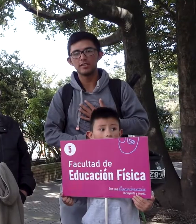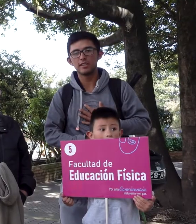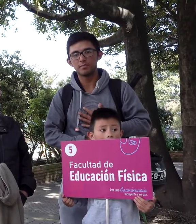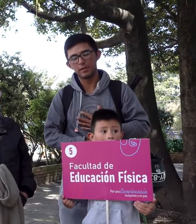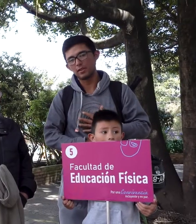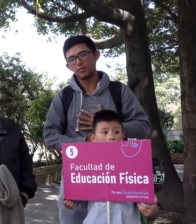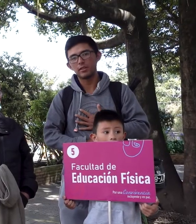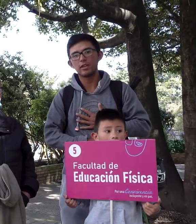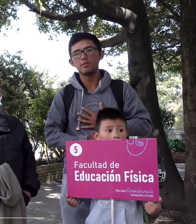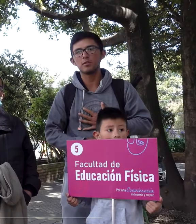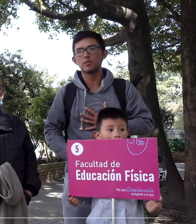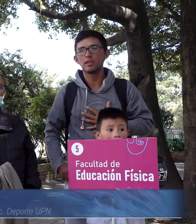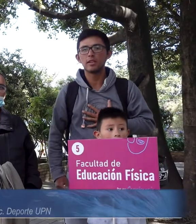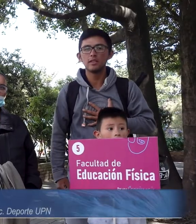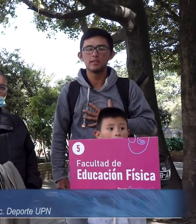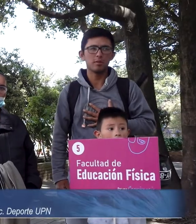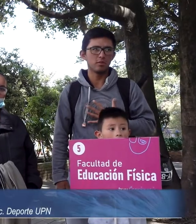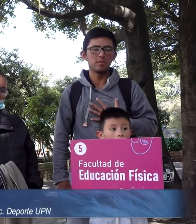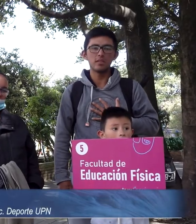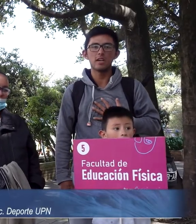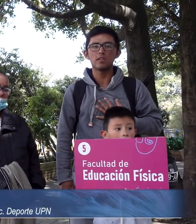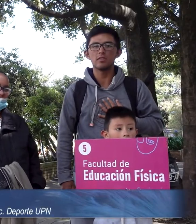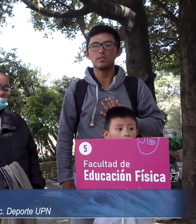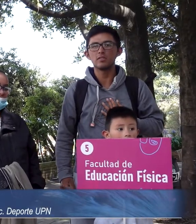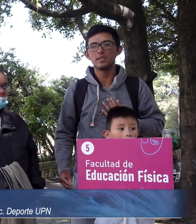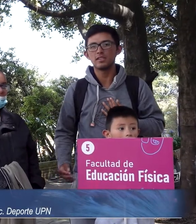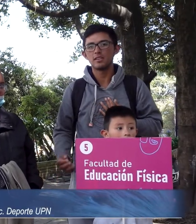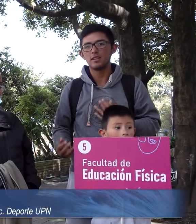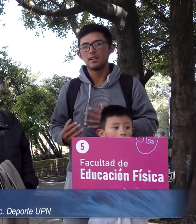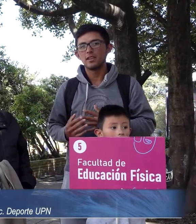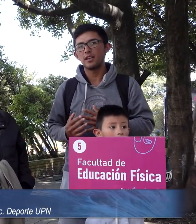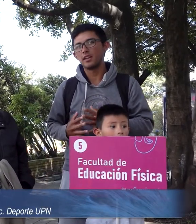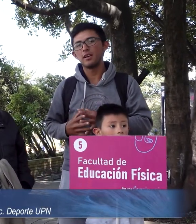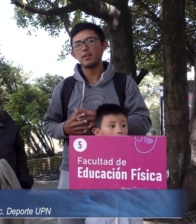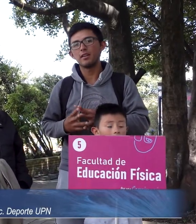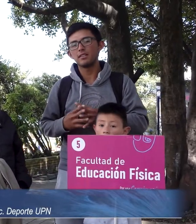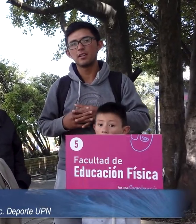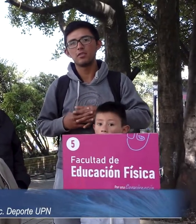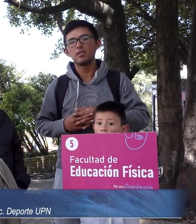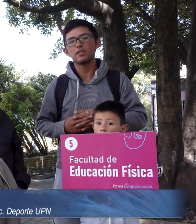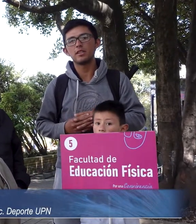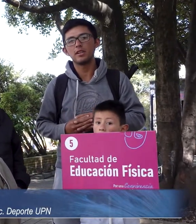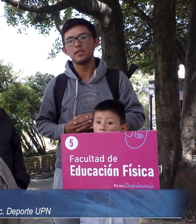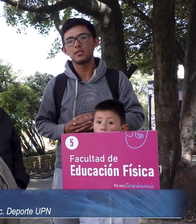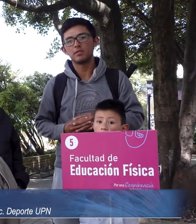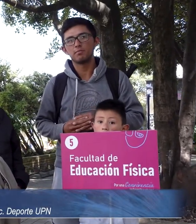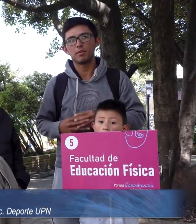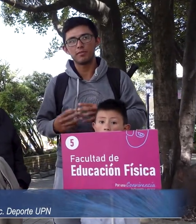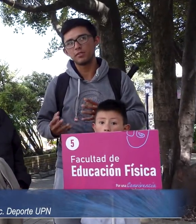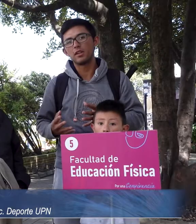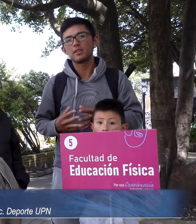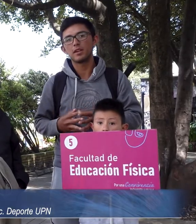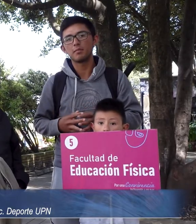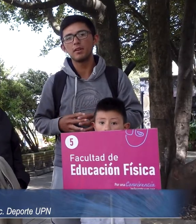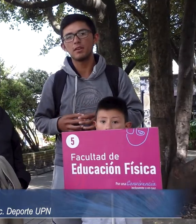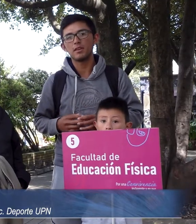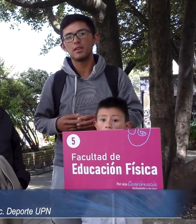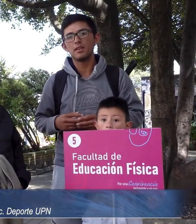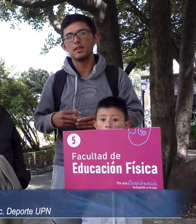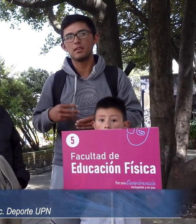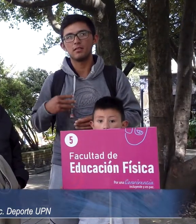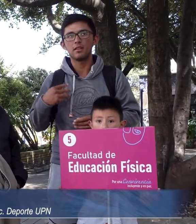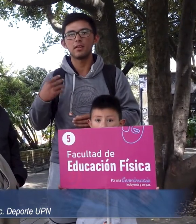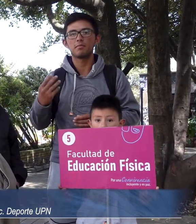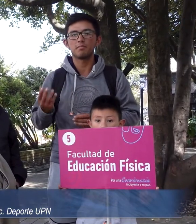soy tenista, practico el tenis, me gusta el tenis, me gusta enseñarlo. Entonces, la idea de ingresar a la universidad es profesionalizarme